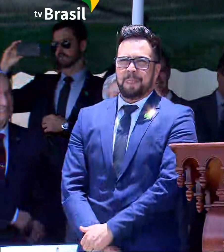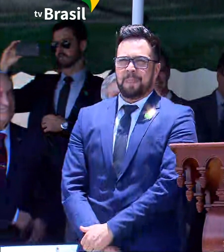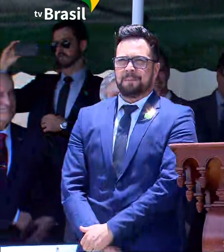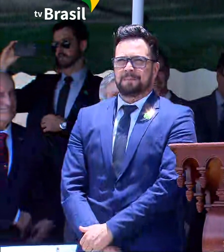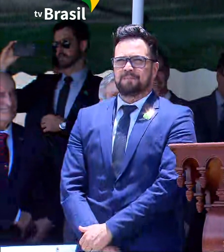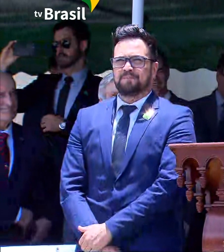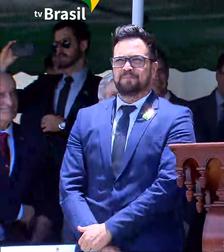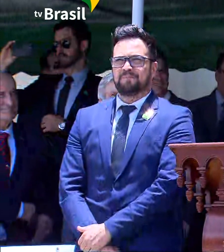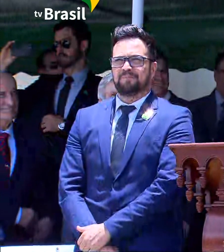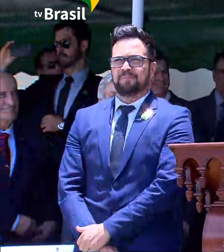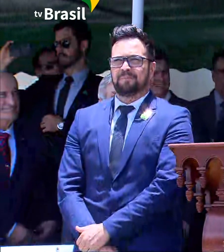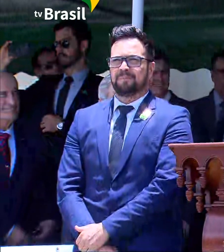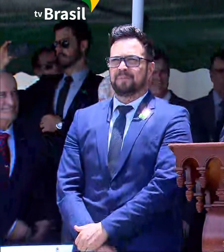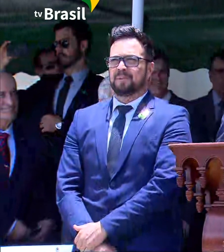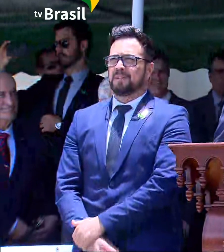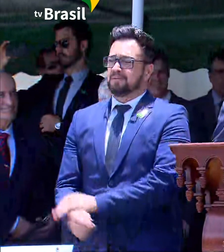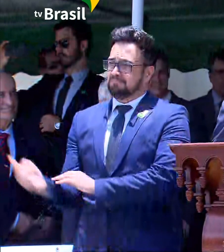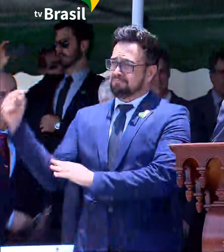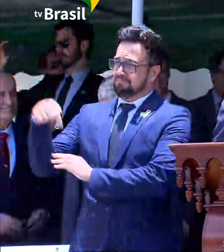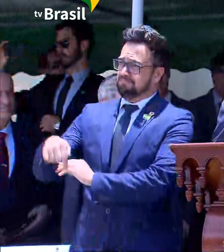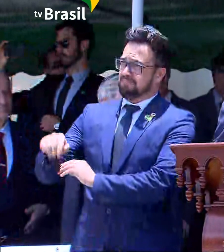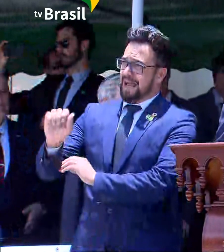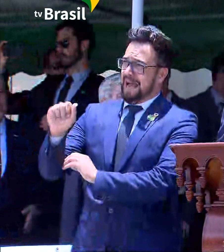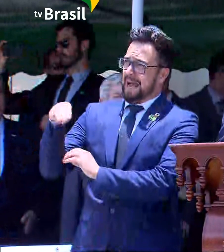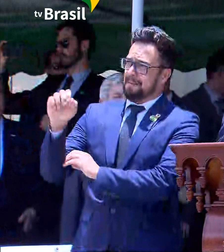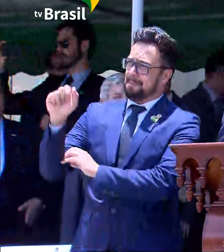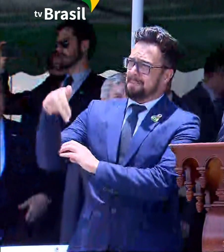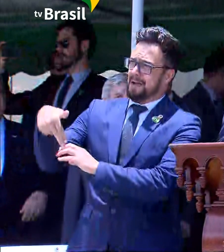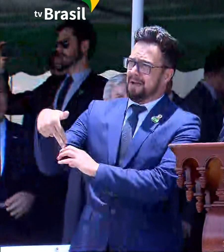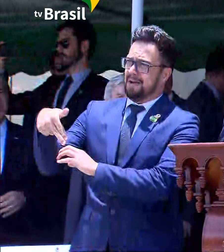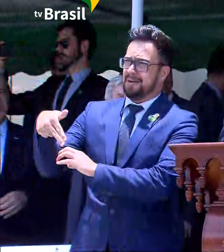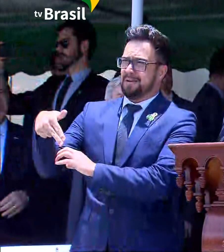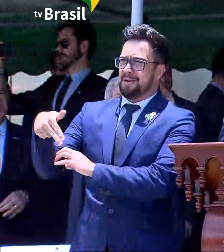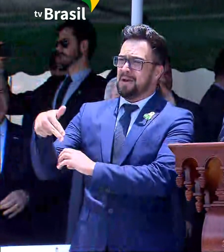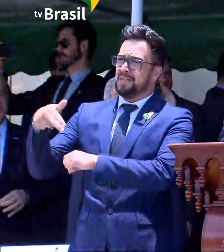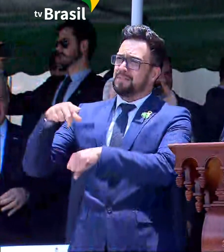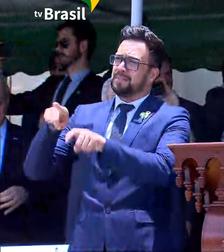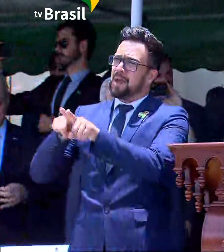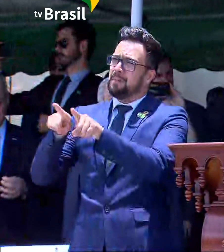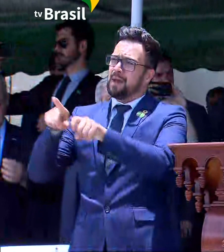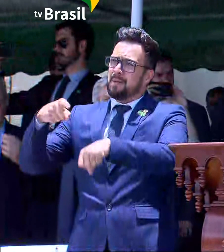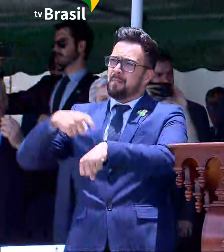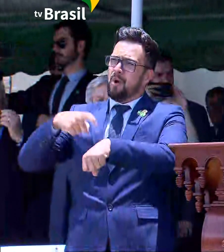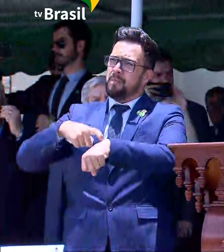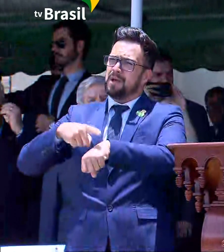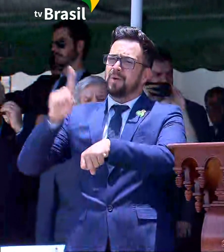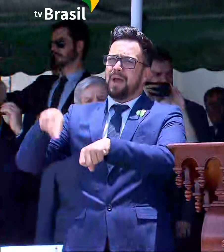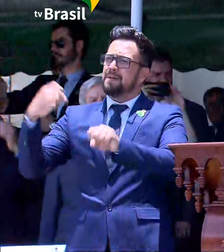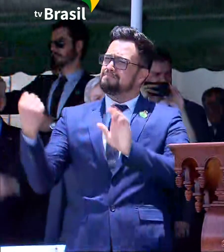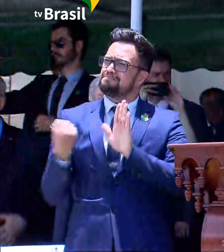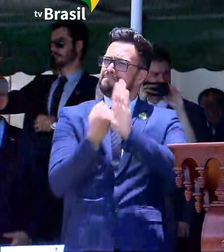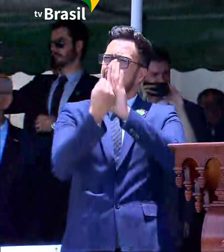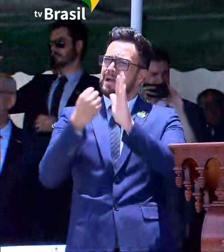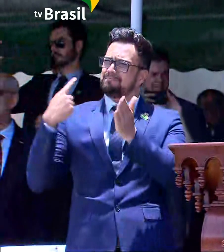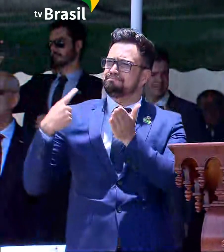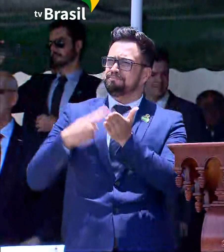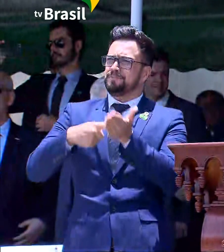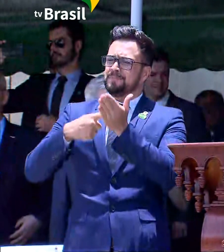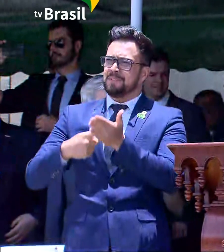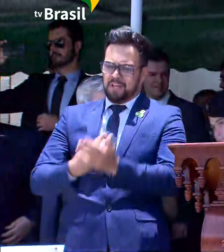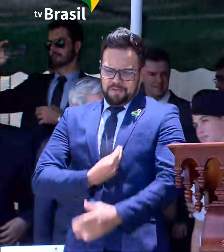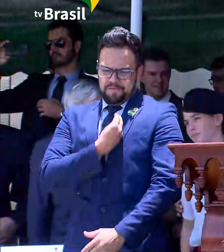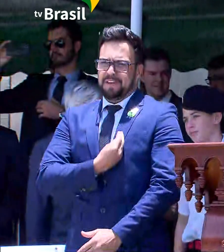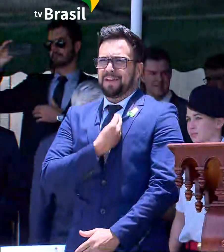a passagem pela academia e este momento marcará para sempre a vida